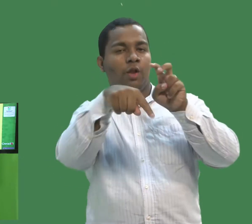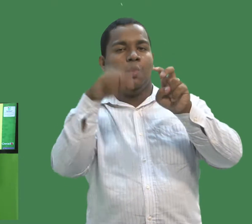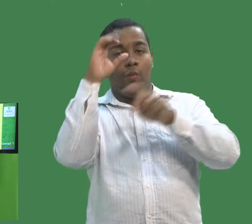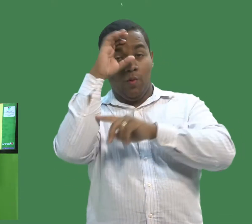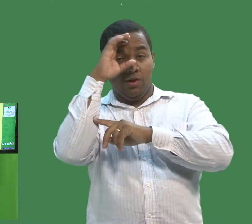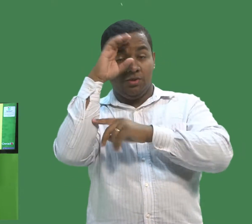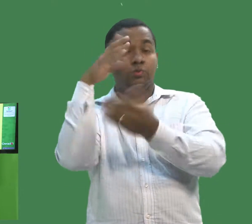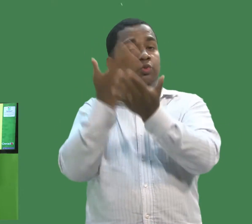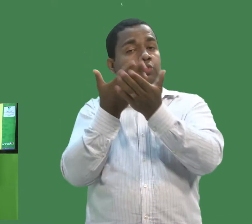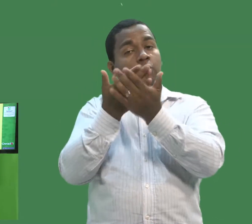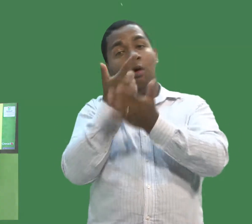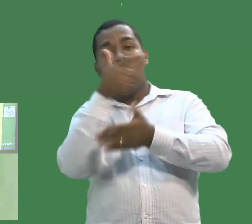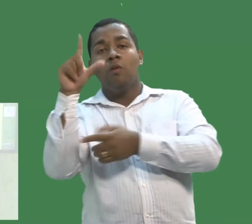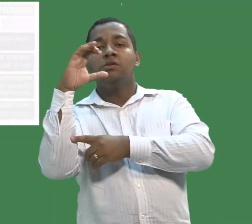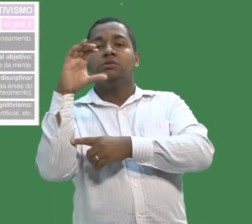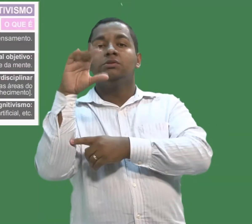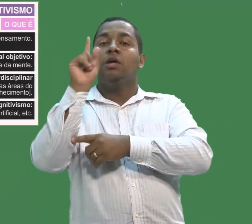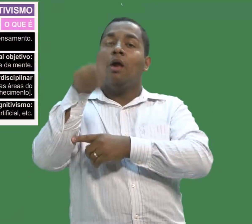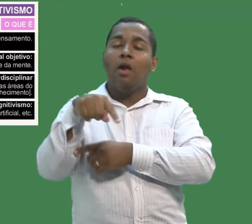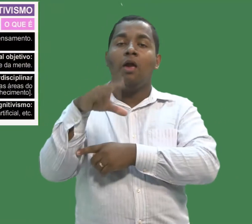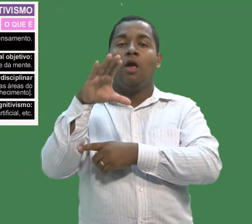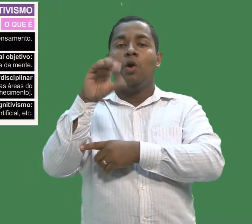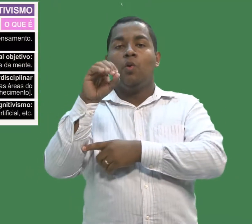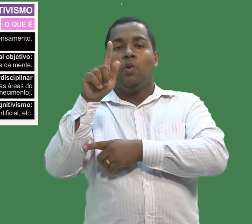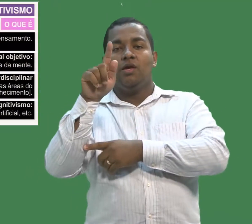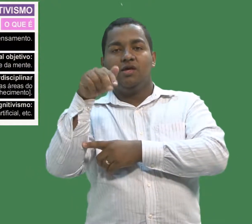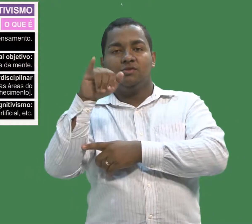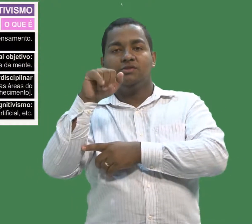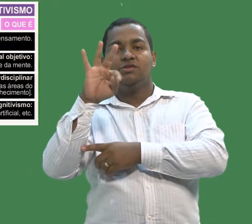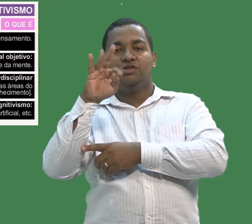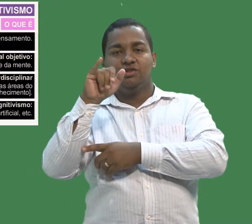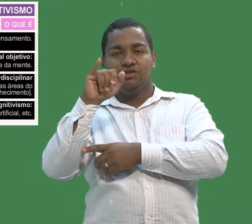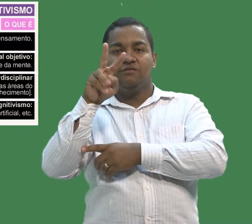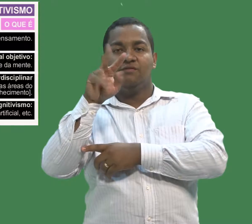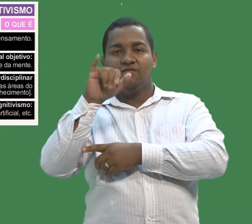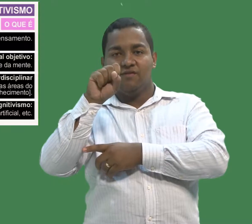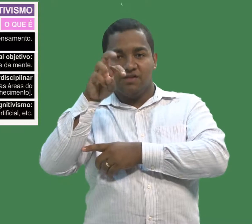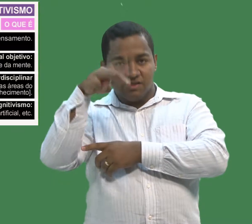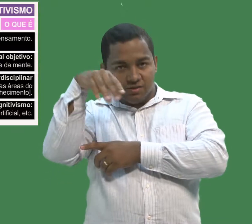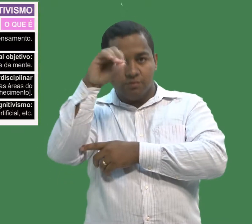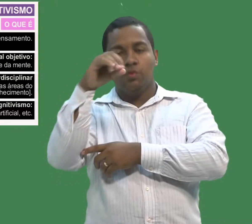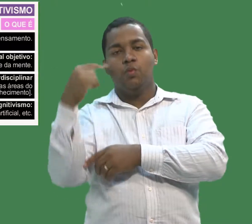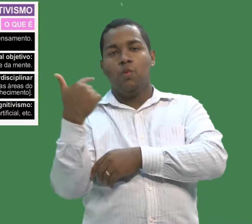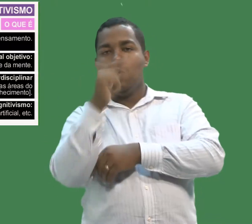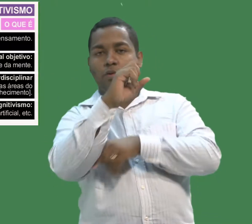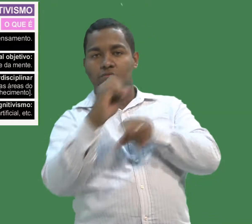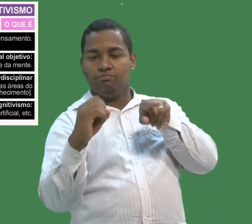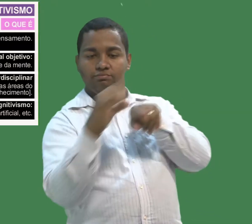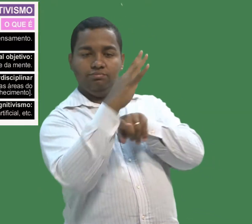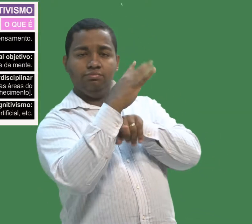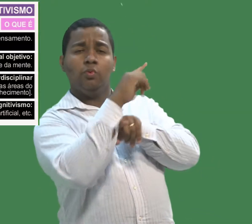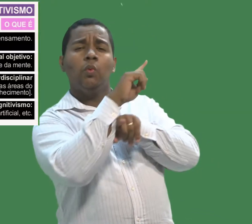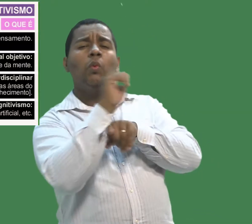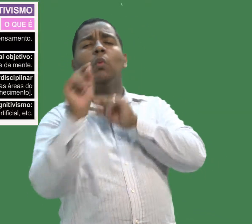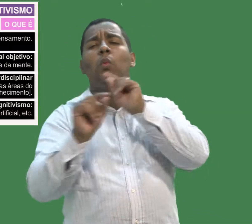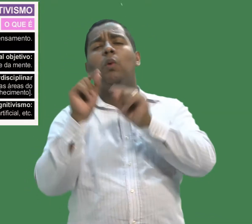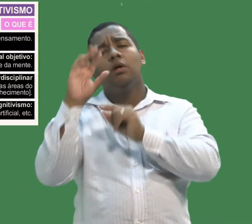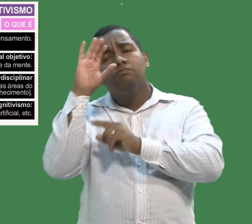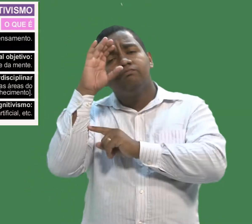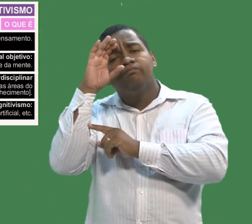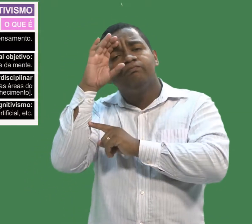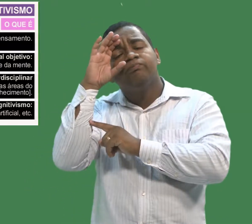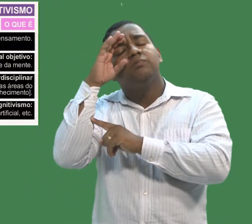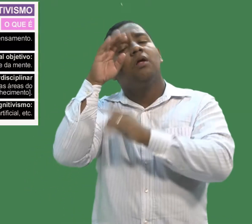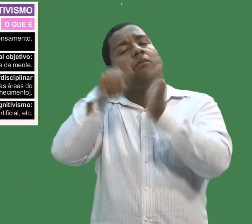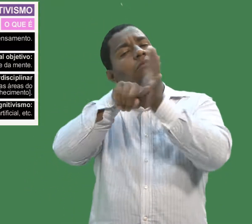que estudaremos a seguir no próximo slide. Cognitivismo. O que é? Uma escola de pensamento. Seu principal objetivo